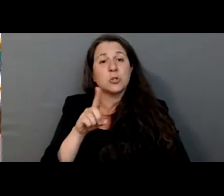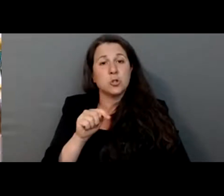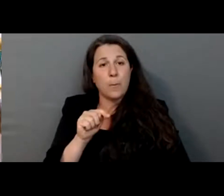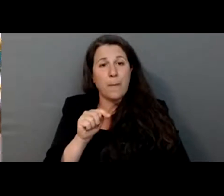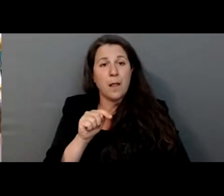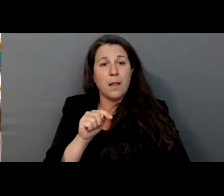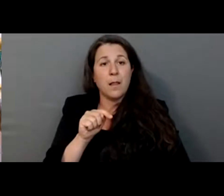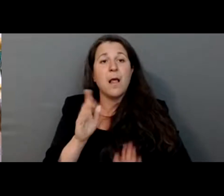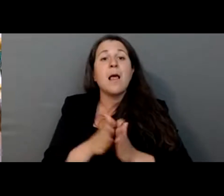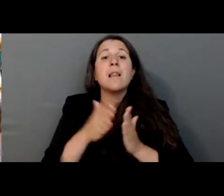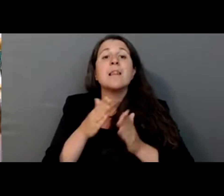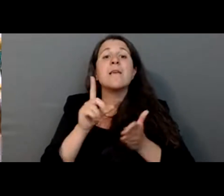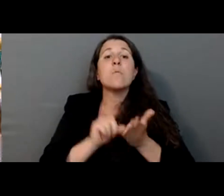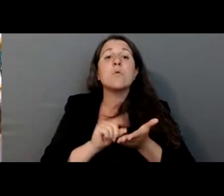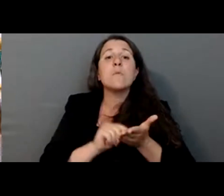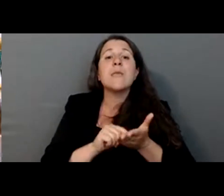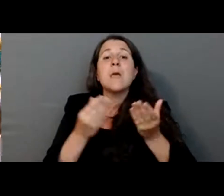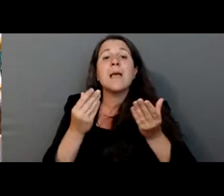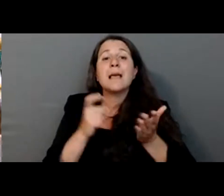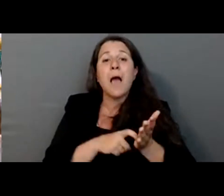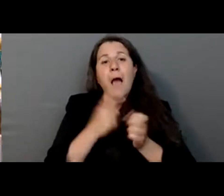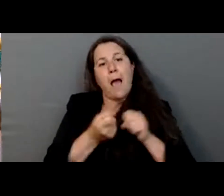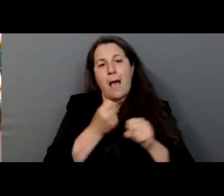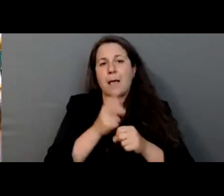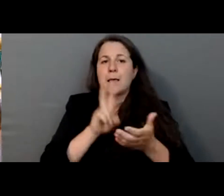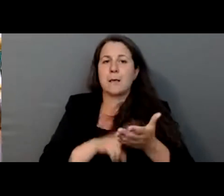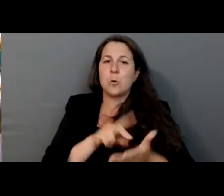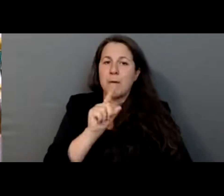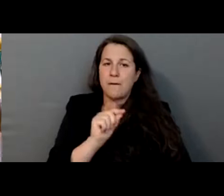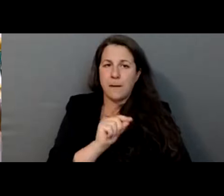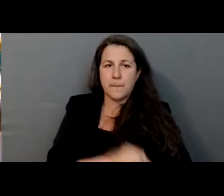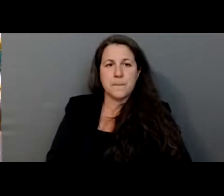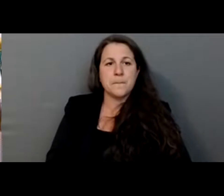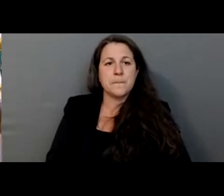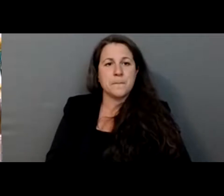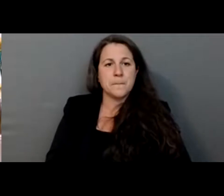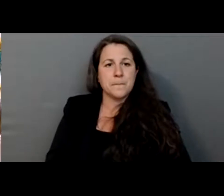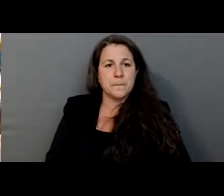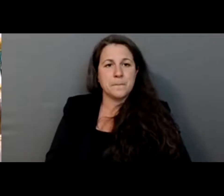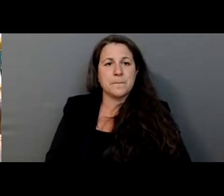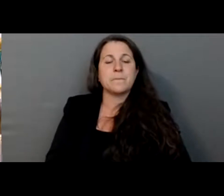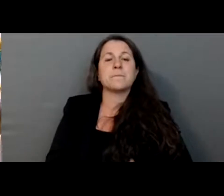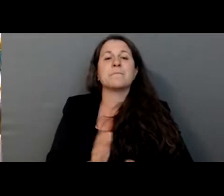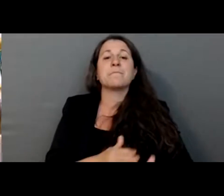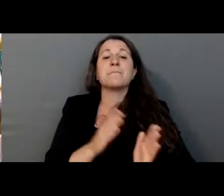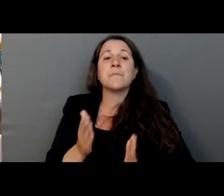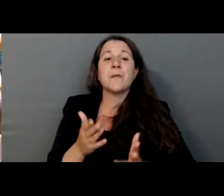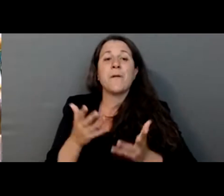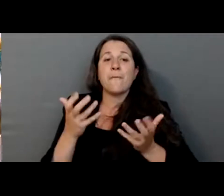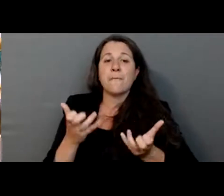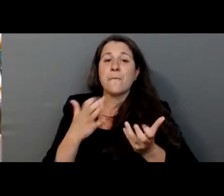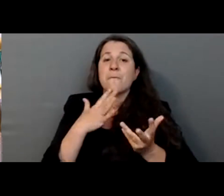en 2020 chez les Ateliers 10. Je terminerai avec quelques remerciements qui viennent du fond du